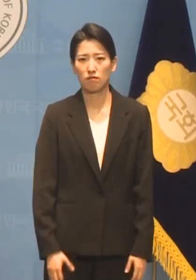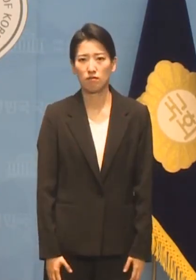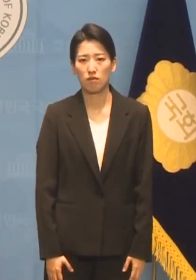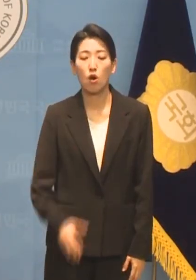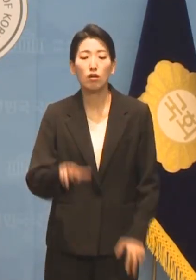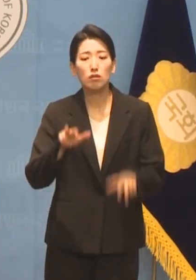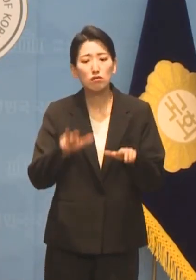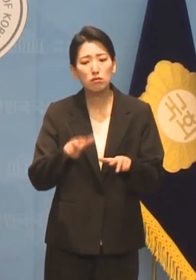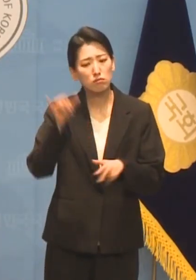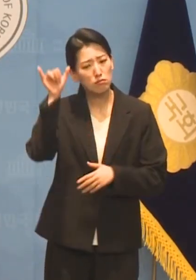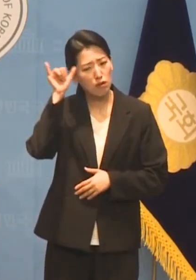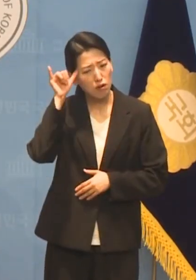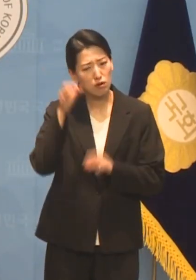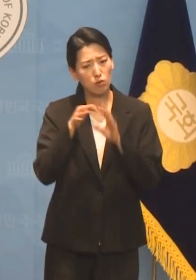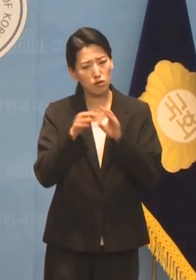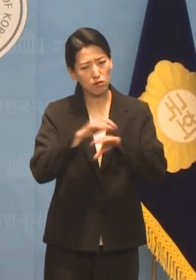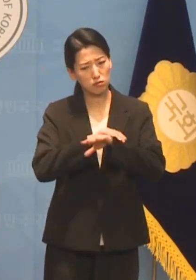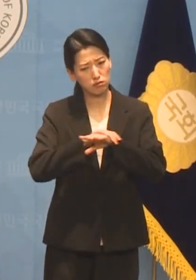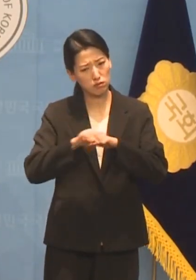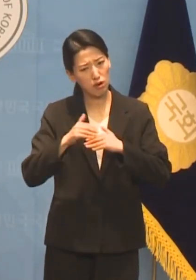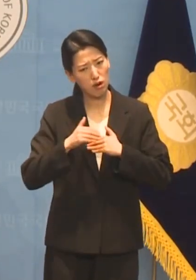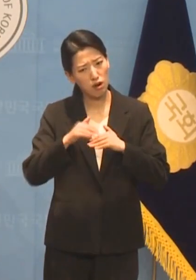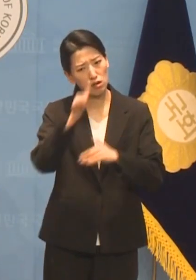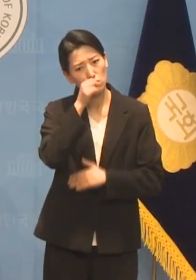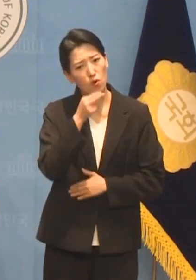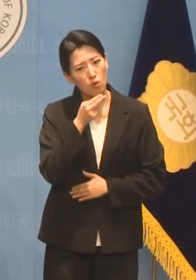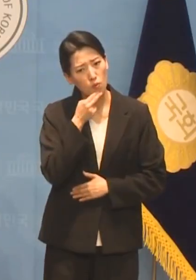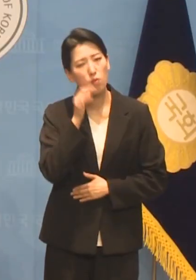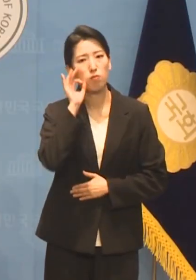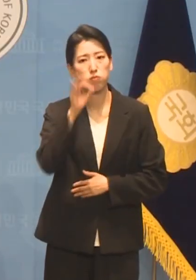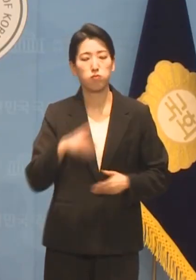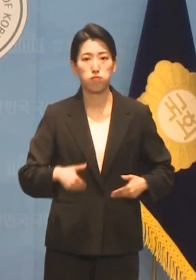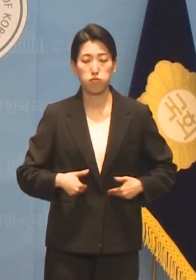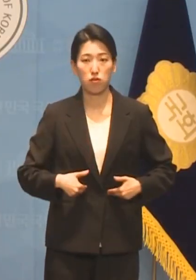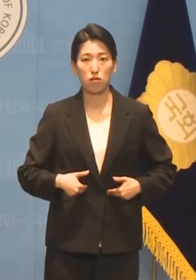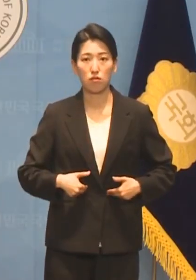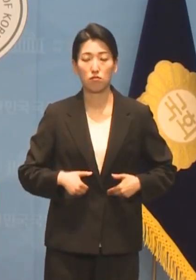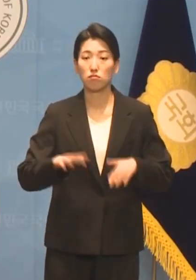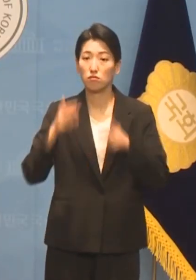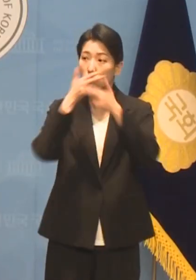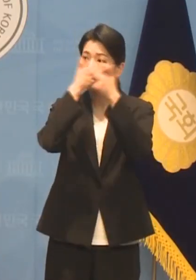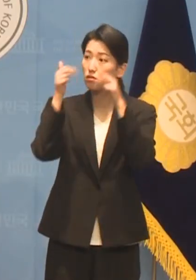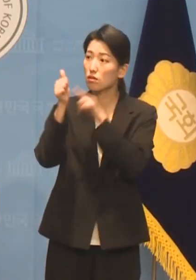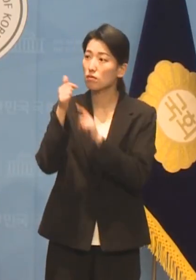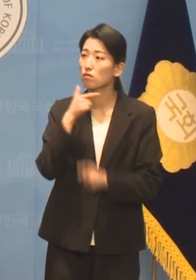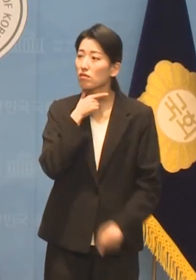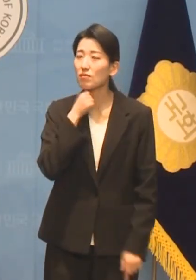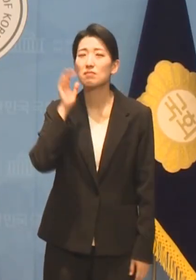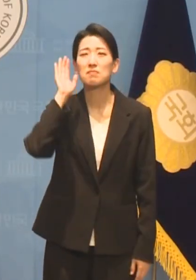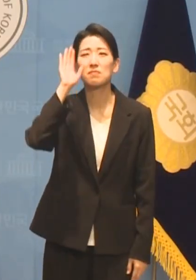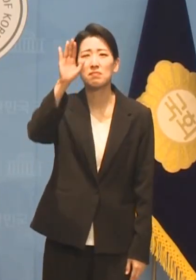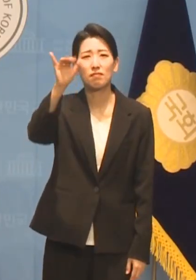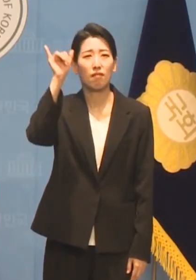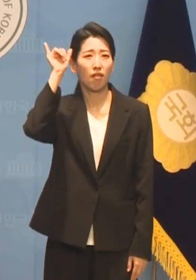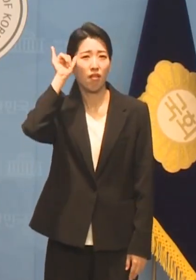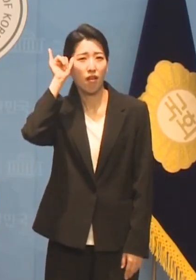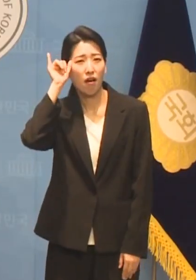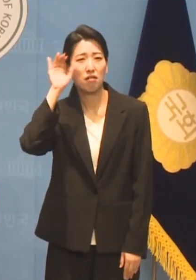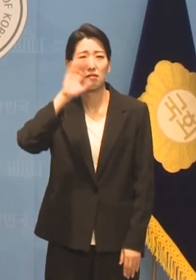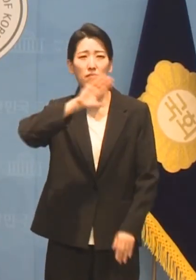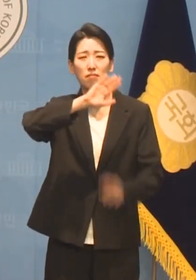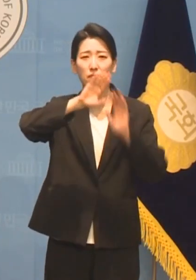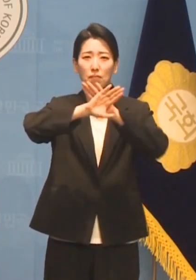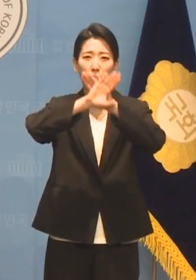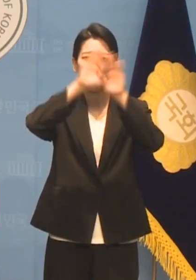가고 있는 것일까요? 저는 오늘 이재명 후보가 제시한 장밋빛 AI 청사진의